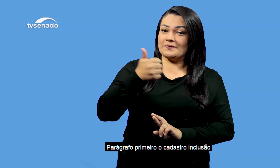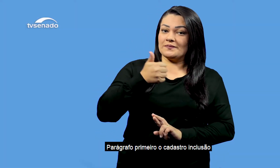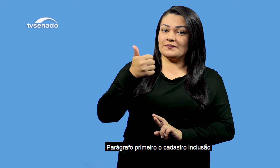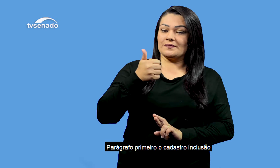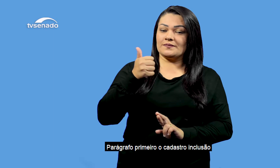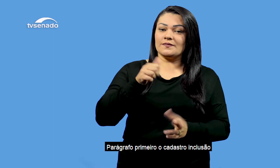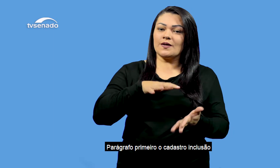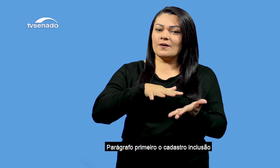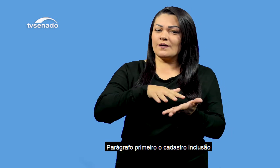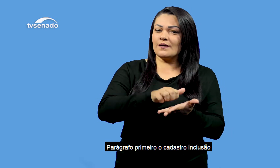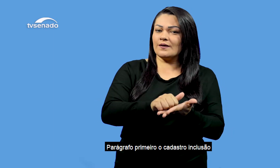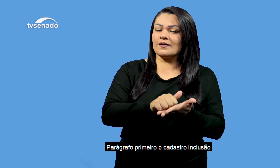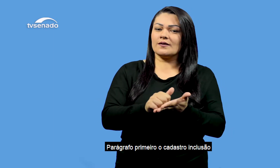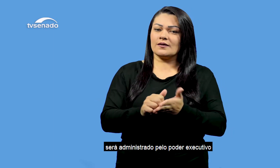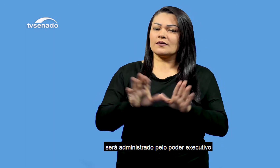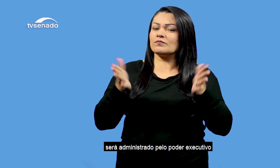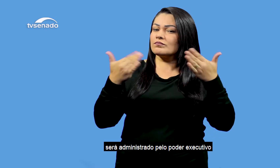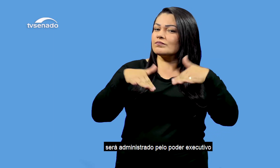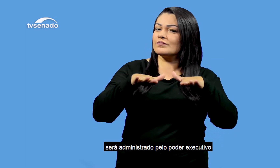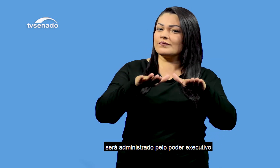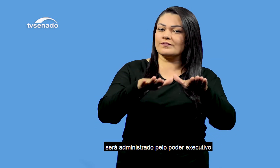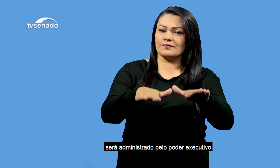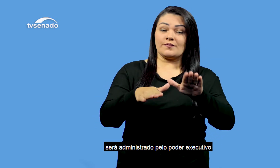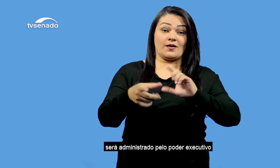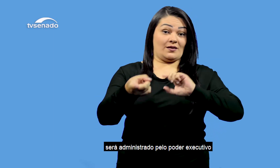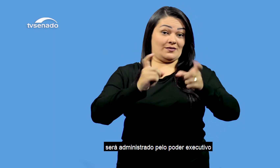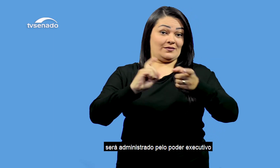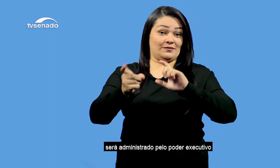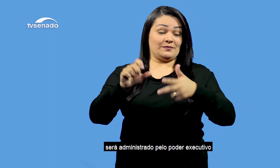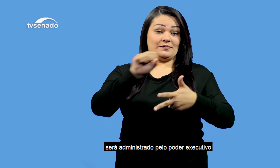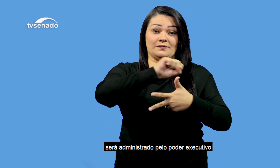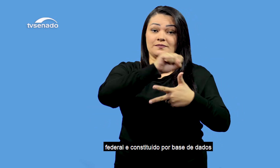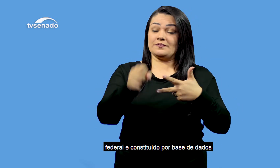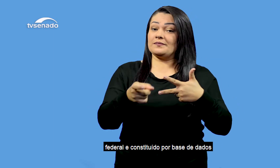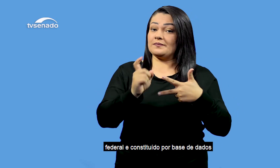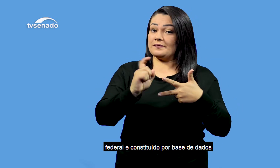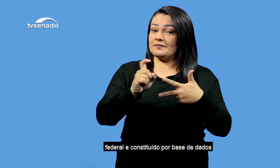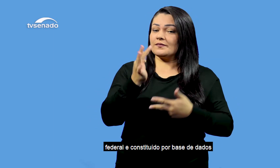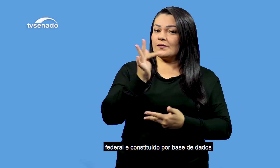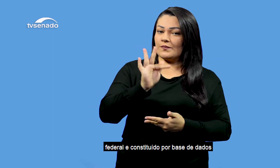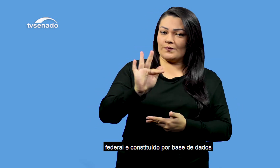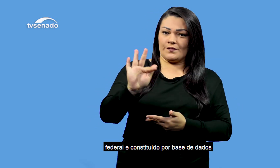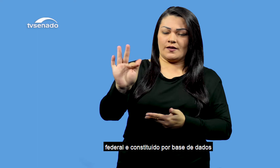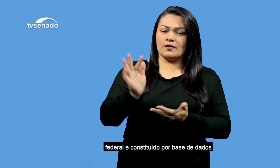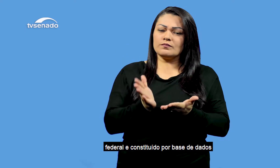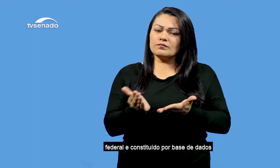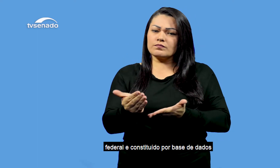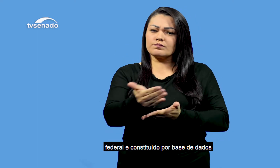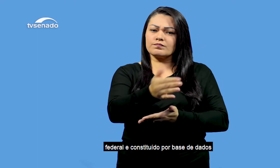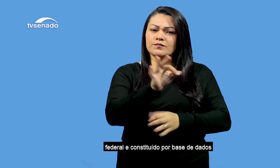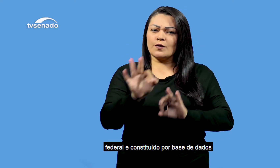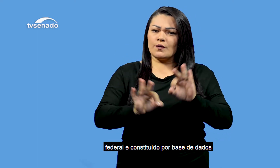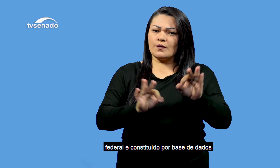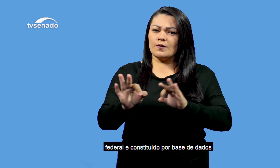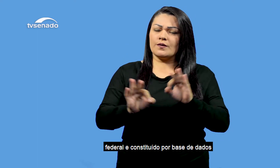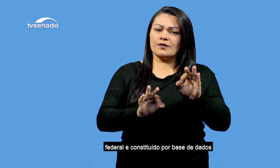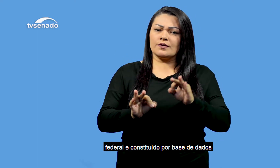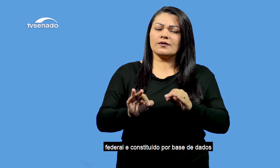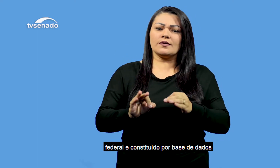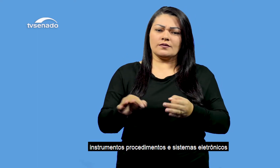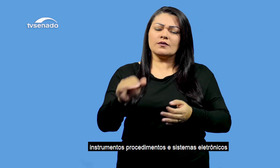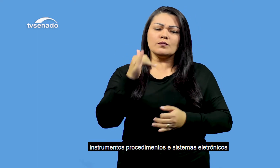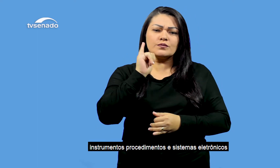o cadastro inclusão será administrado pelo poder executivo federal e constituído por base de